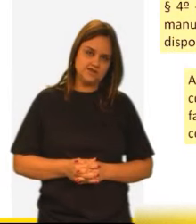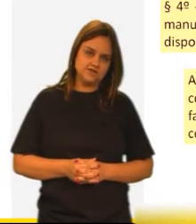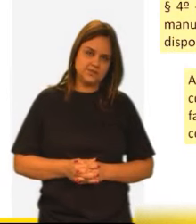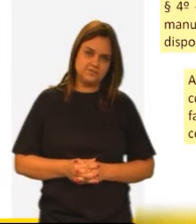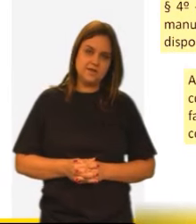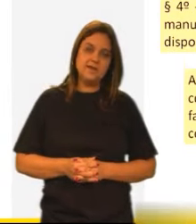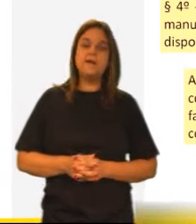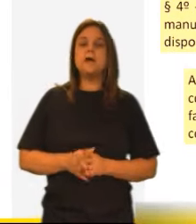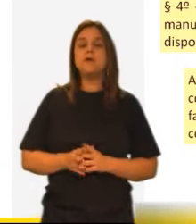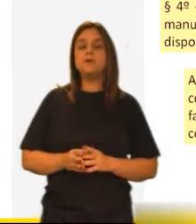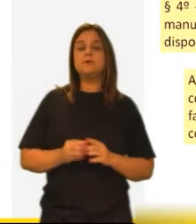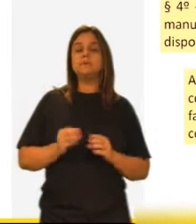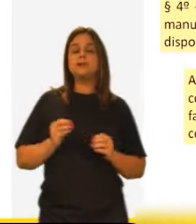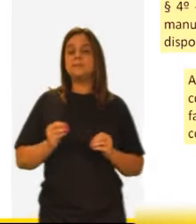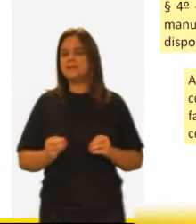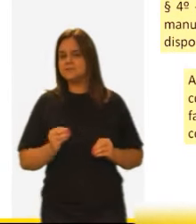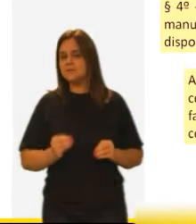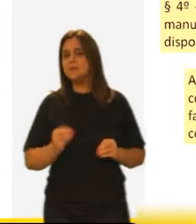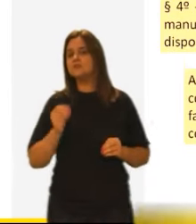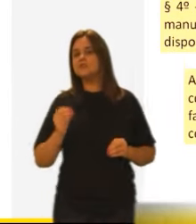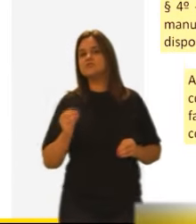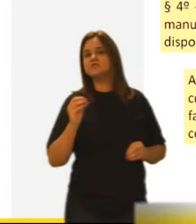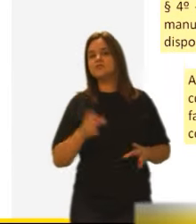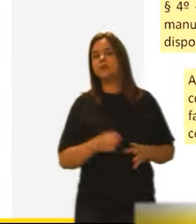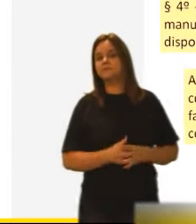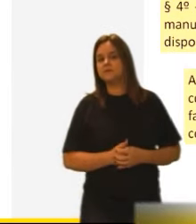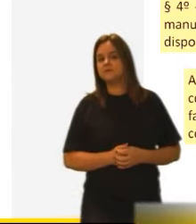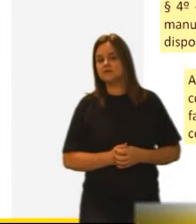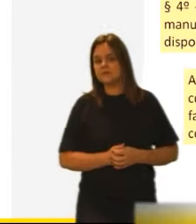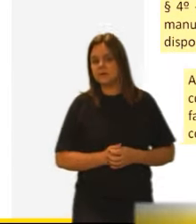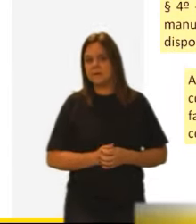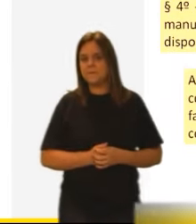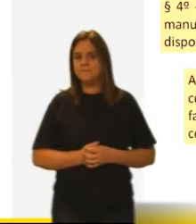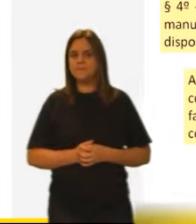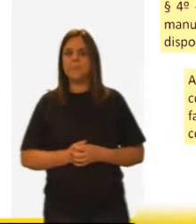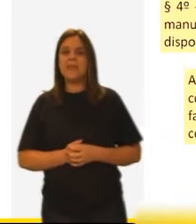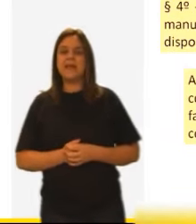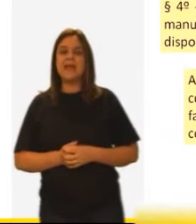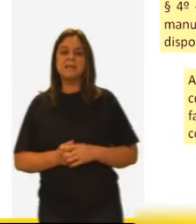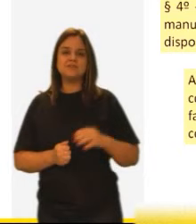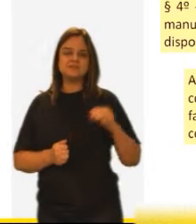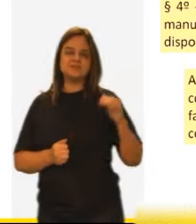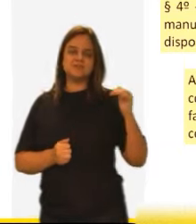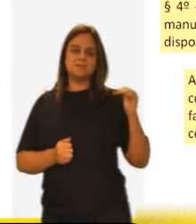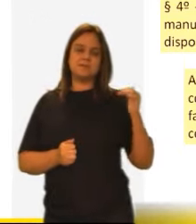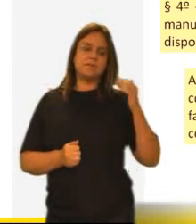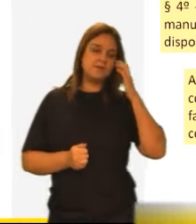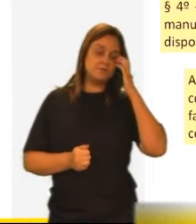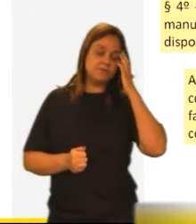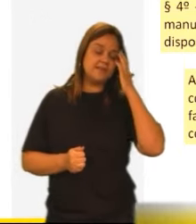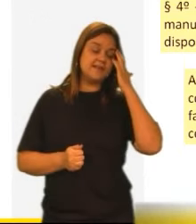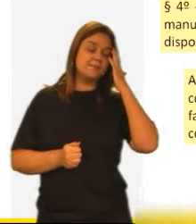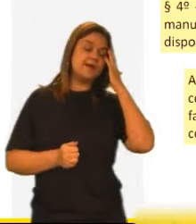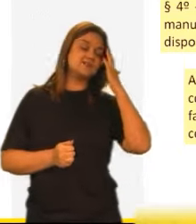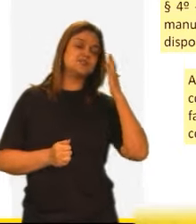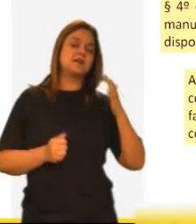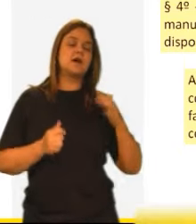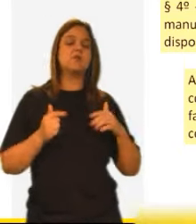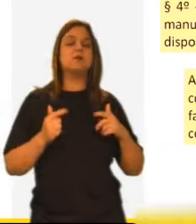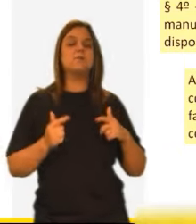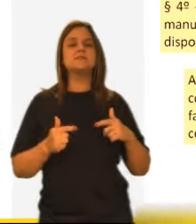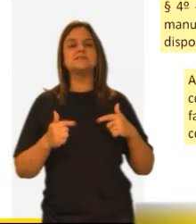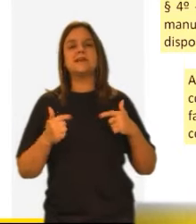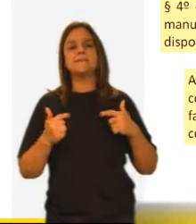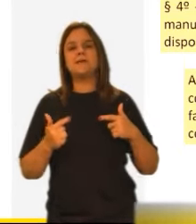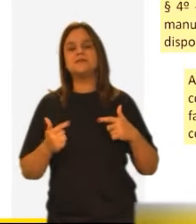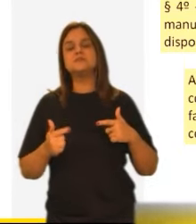ser cumulativo. Agora, interpretação importante do Supremo Tribunal Federal. Lá no artigo 154.1 fala que a base de